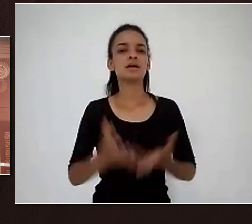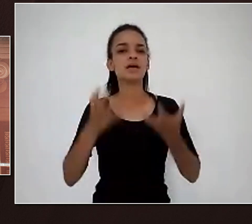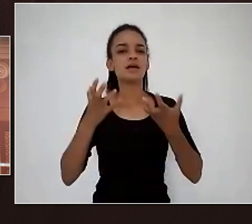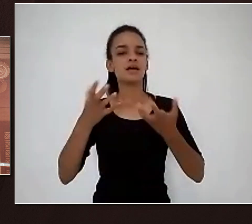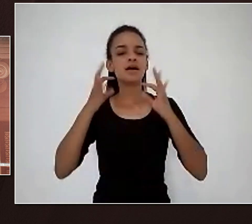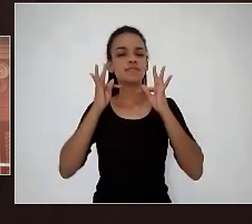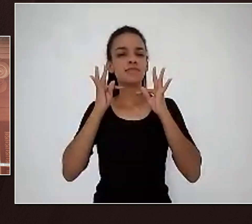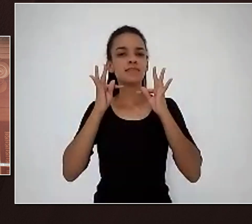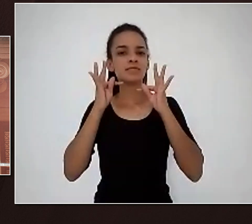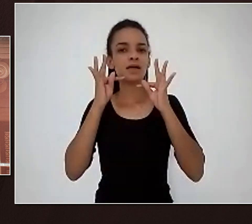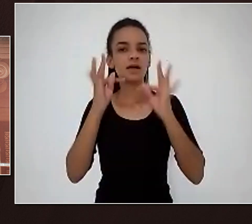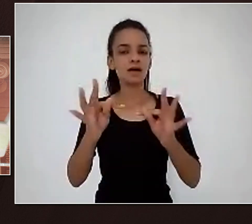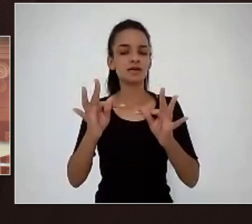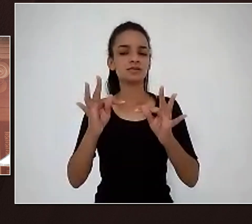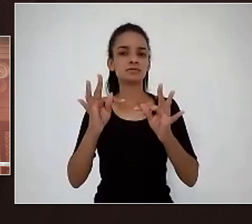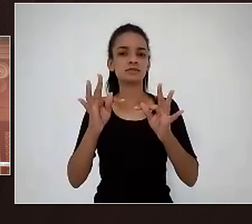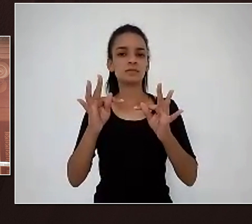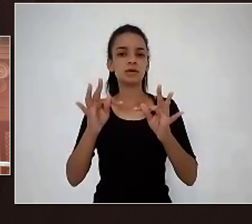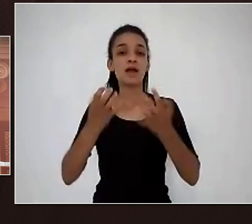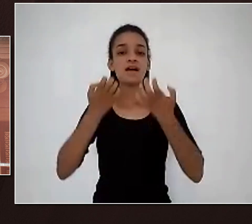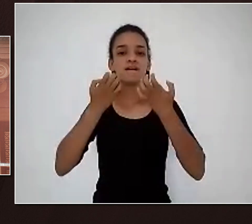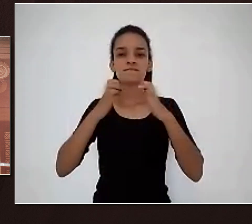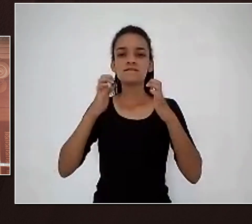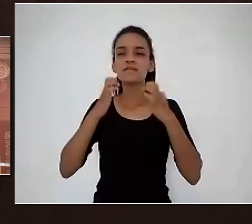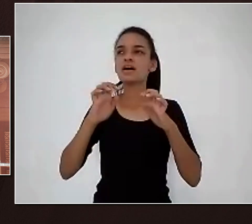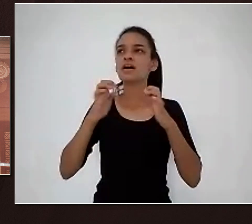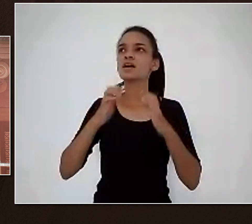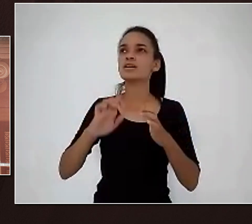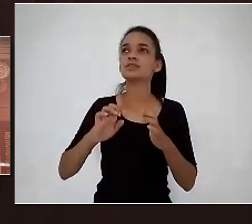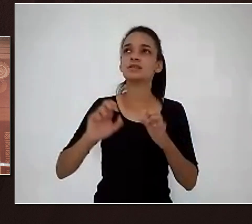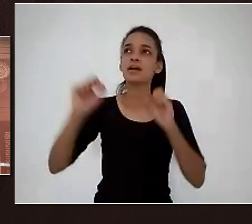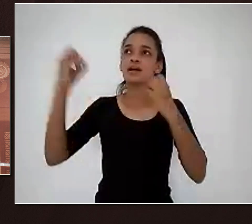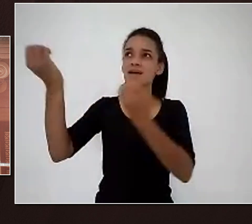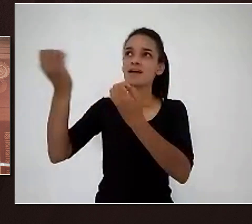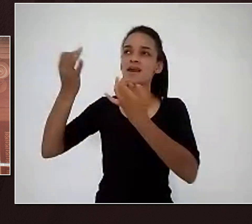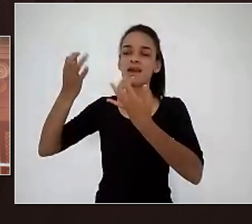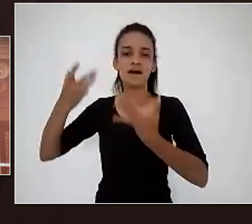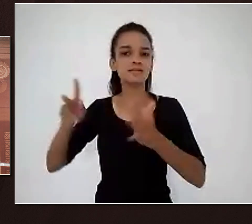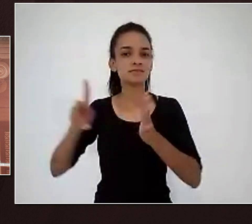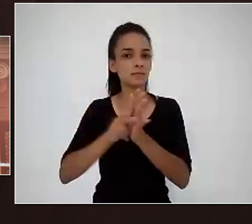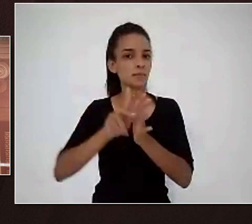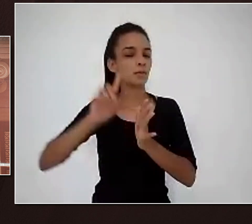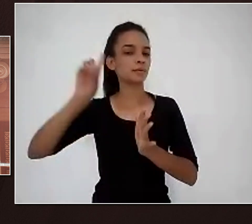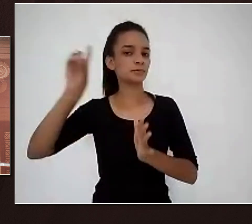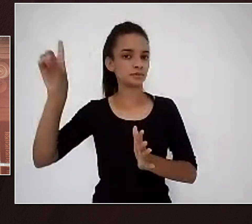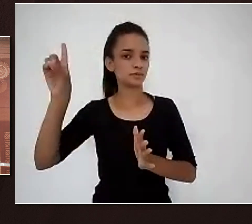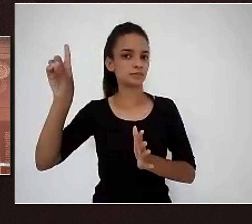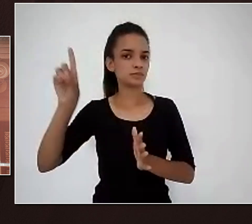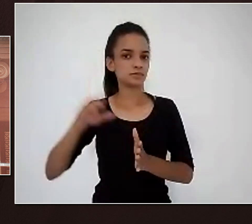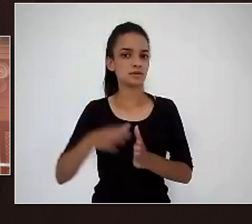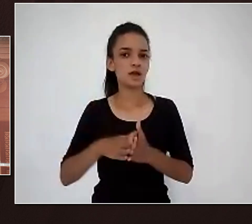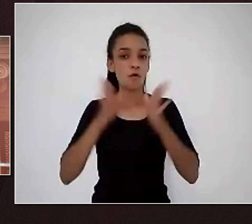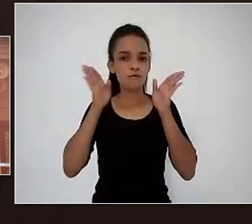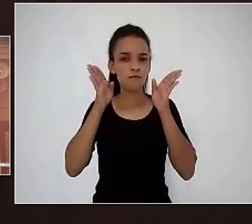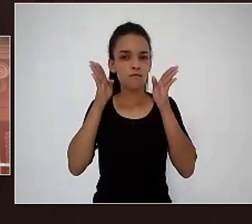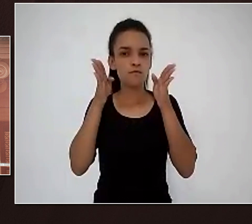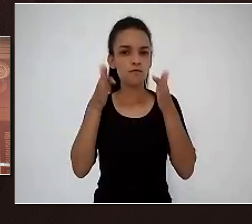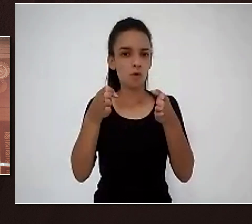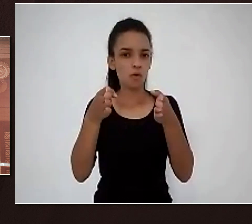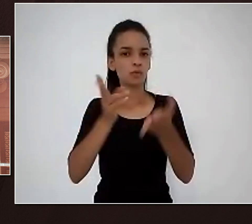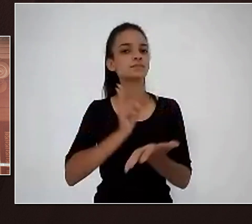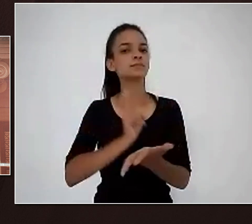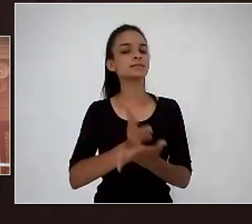graça de Deus. Ele nunca perdeu o foco, nunca perdeu, né, a direção. E por 3 anos, noite e dia,